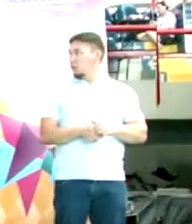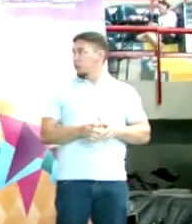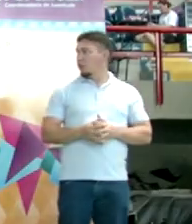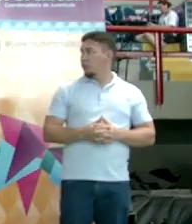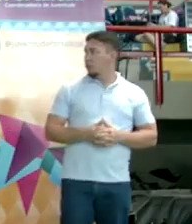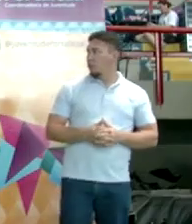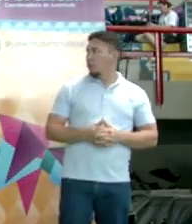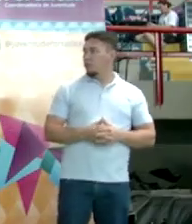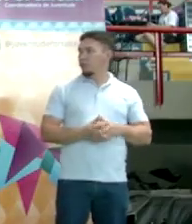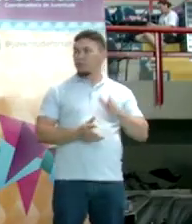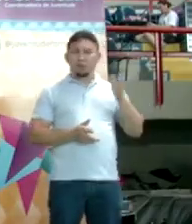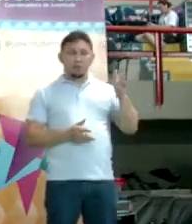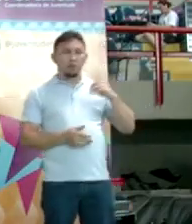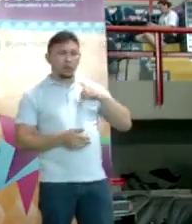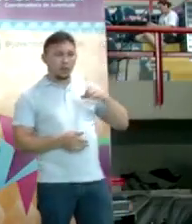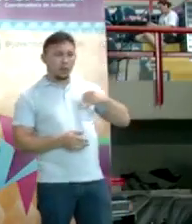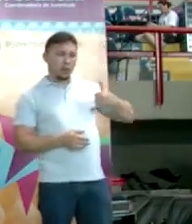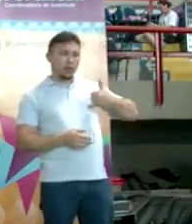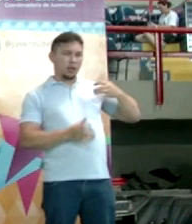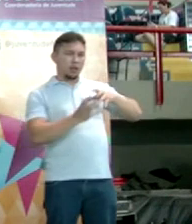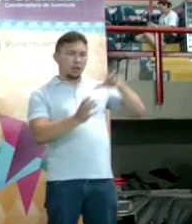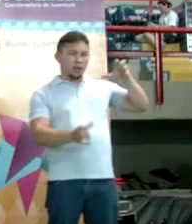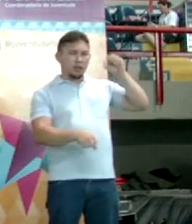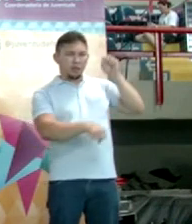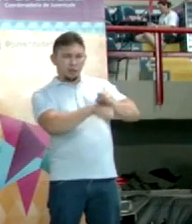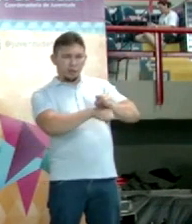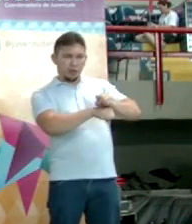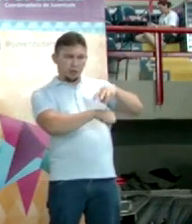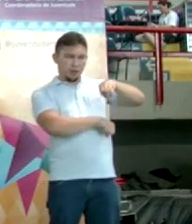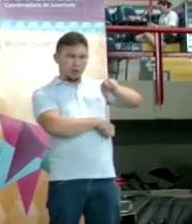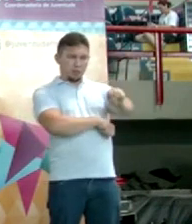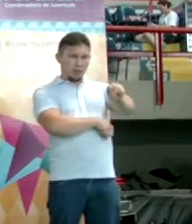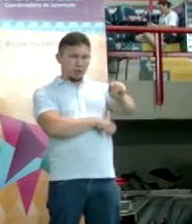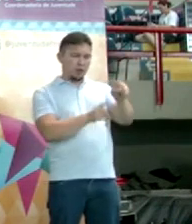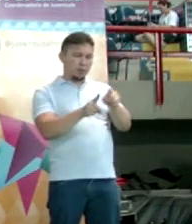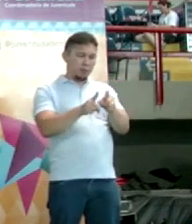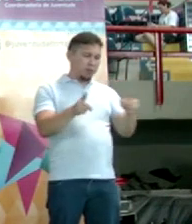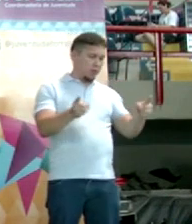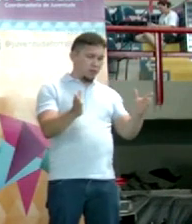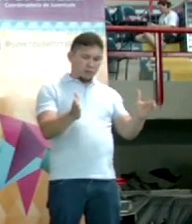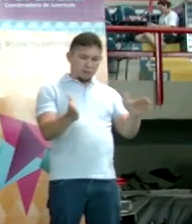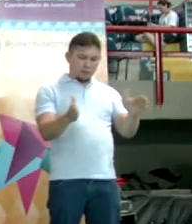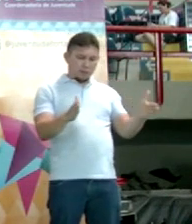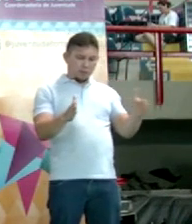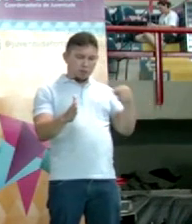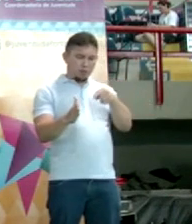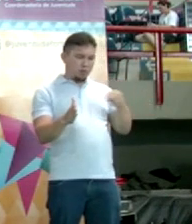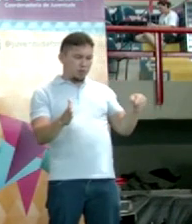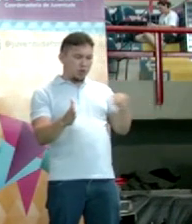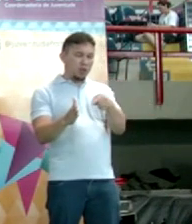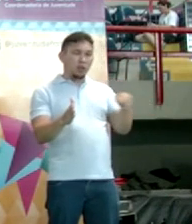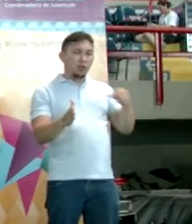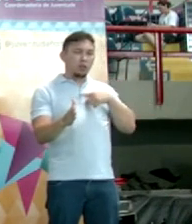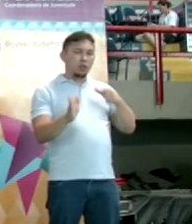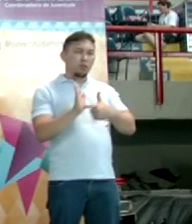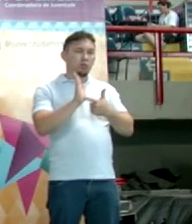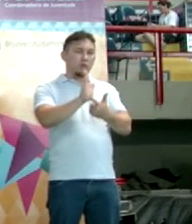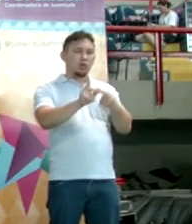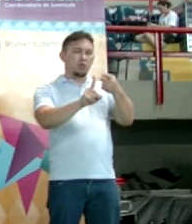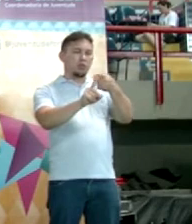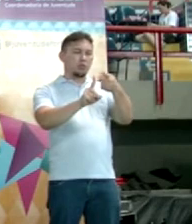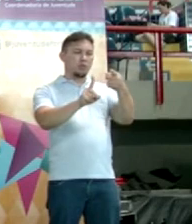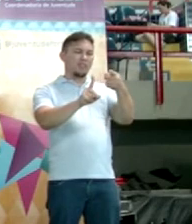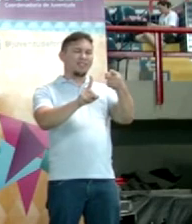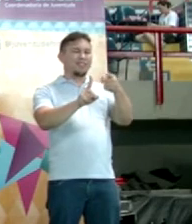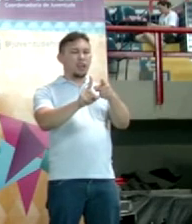sensível. Boa, a menopausa. A menopausa é um período, né, que começa a aparecer um ciclo